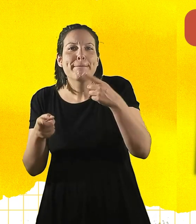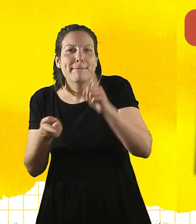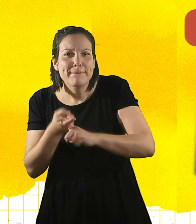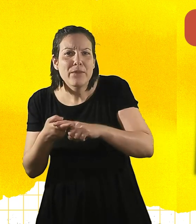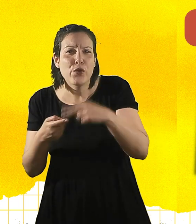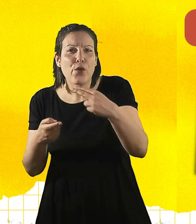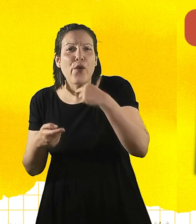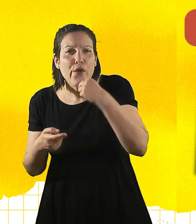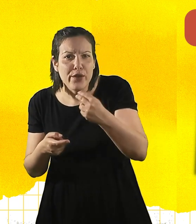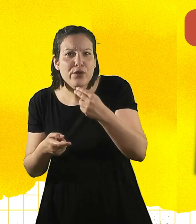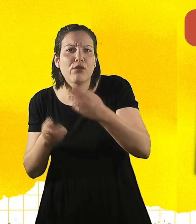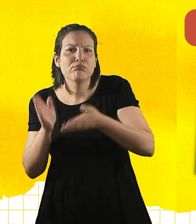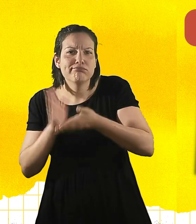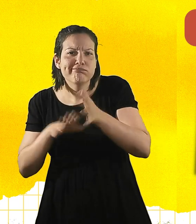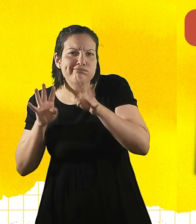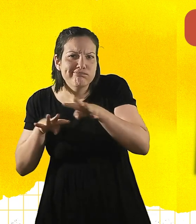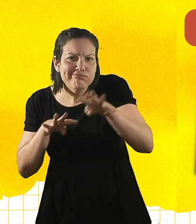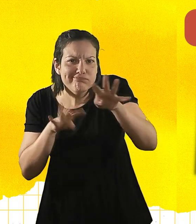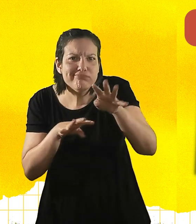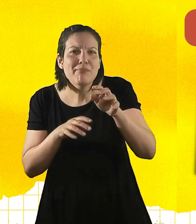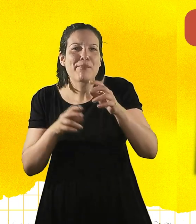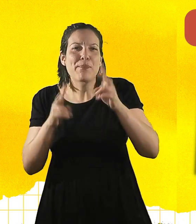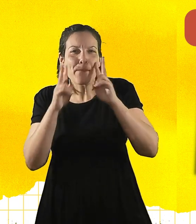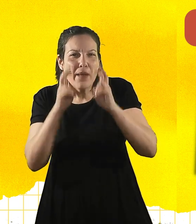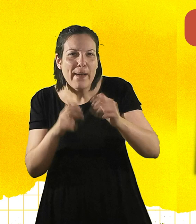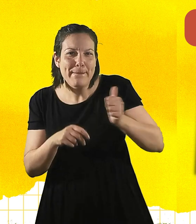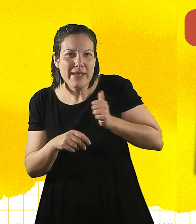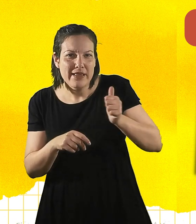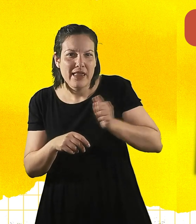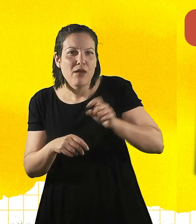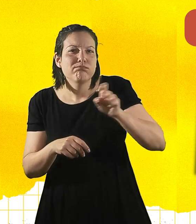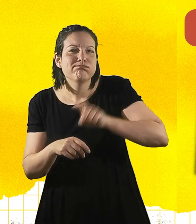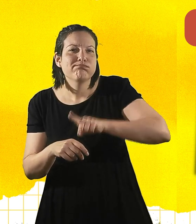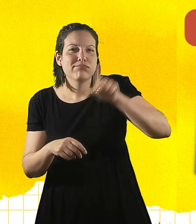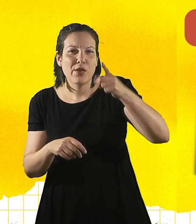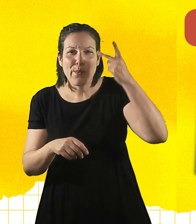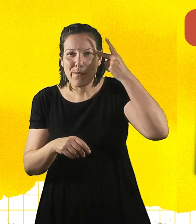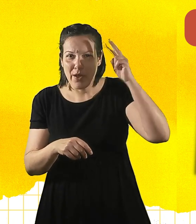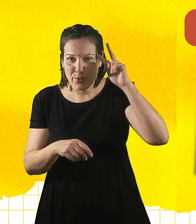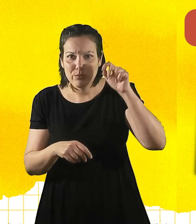militar hacia el Alto Perú, en junio de 1810.